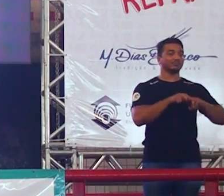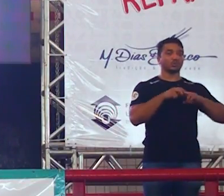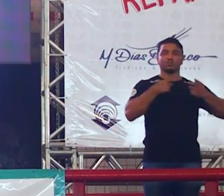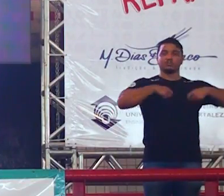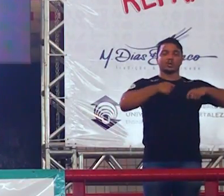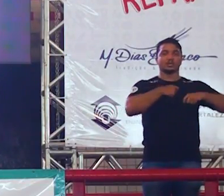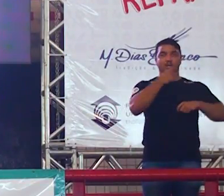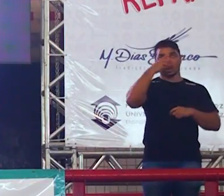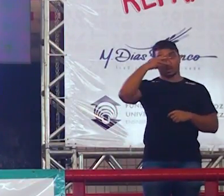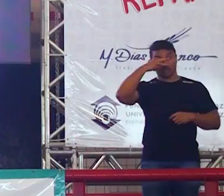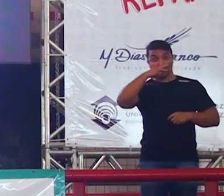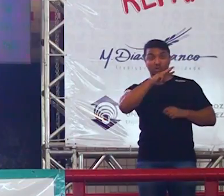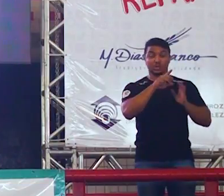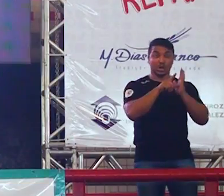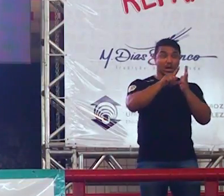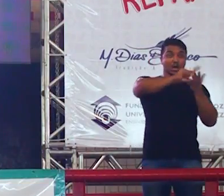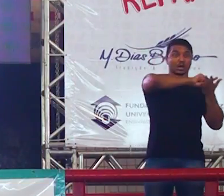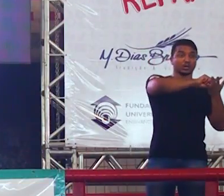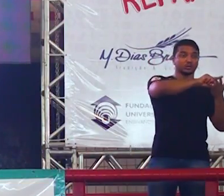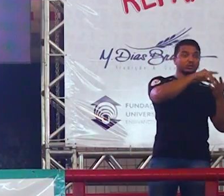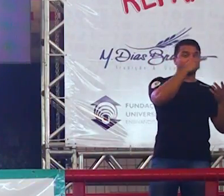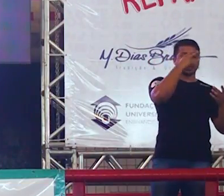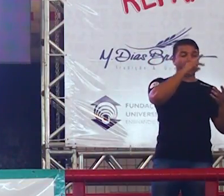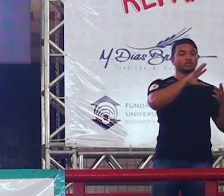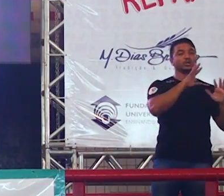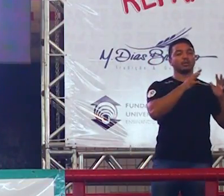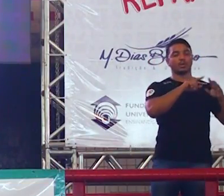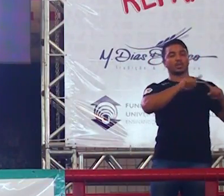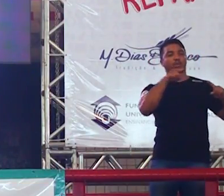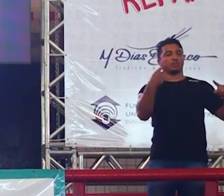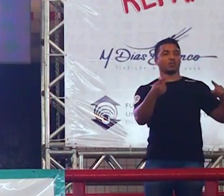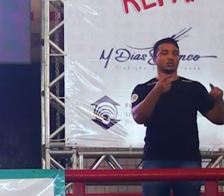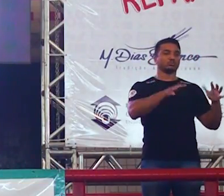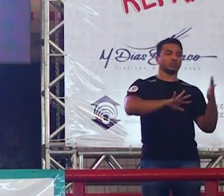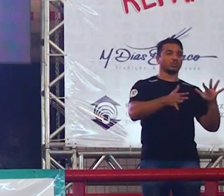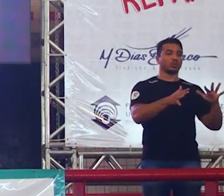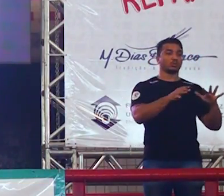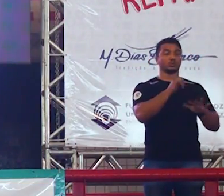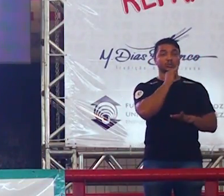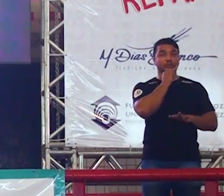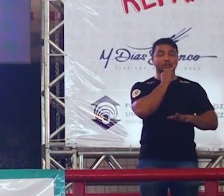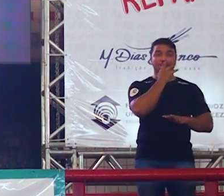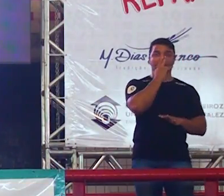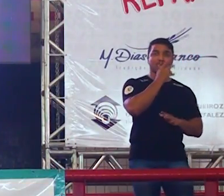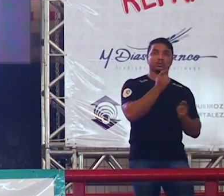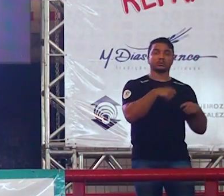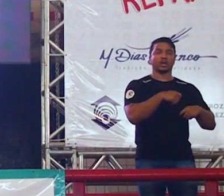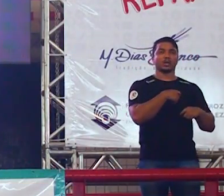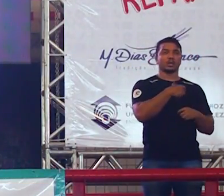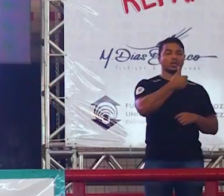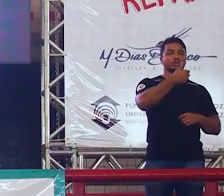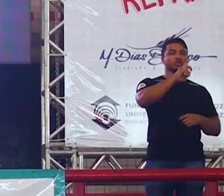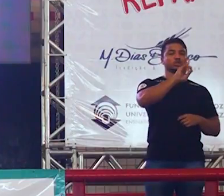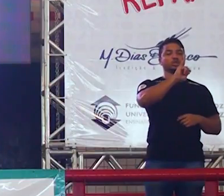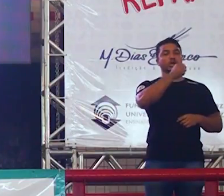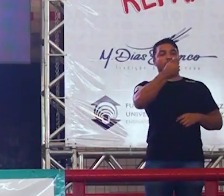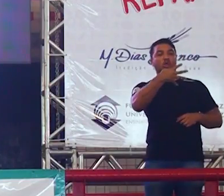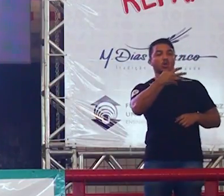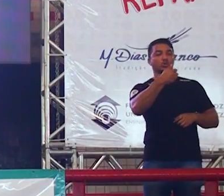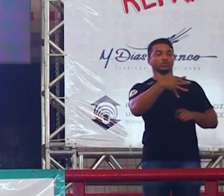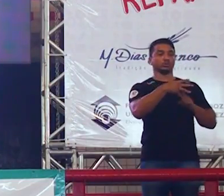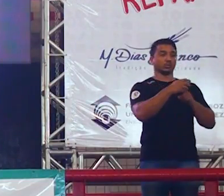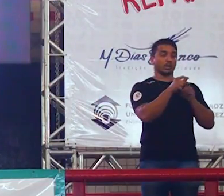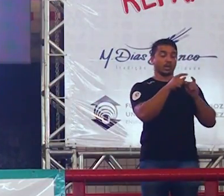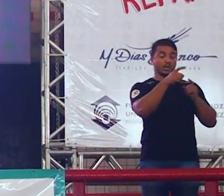quem? 3 dias antes, 3 dias depois. Ou, se você preferir, do 14º dia,